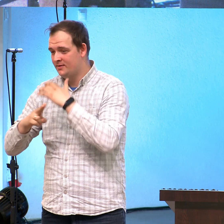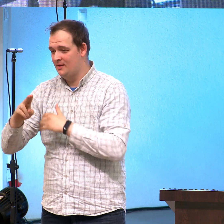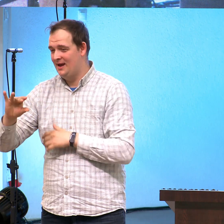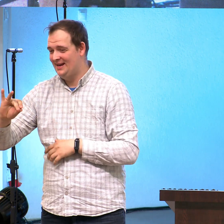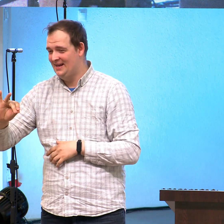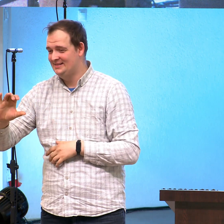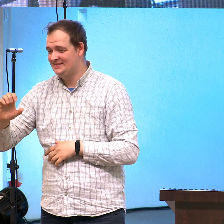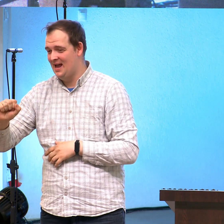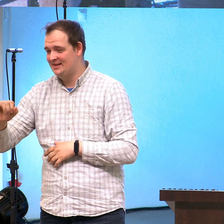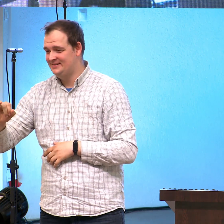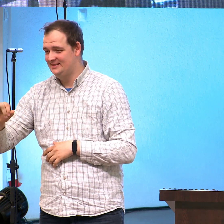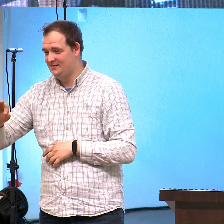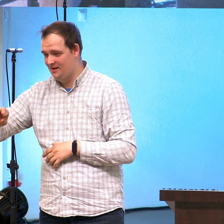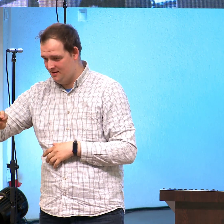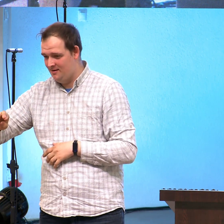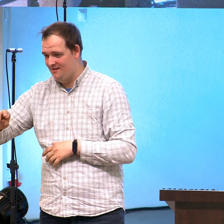А когда пришел пророк